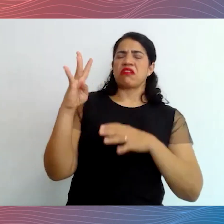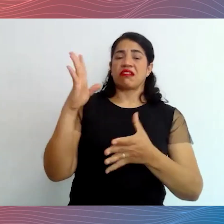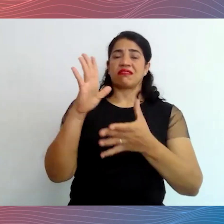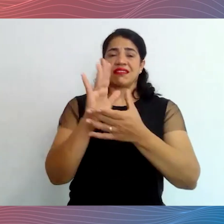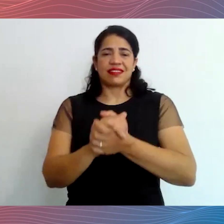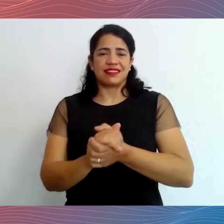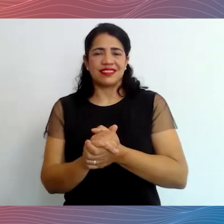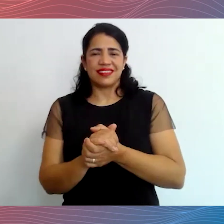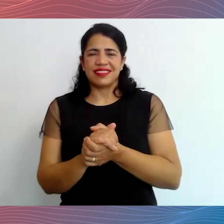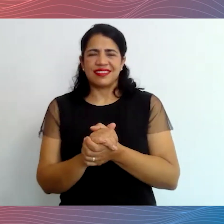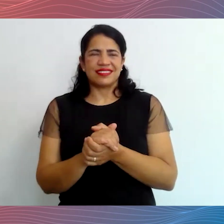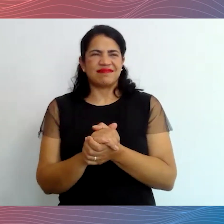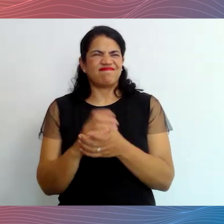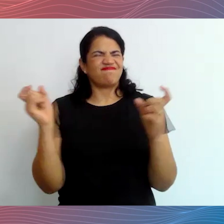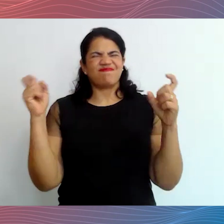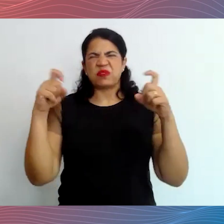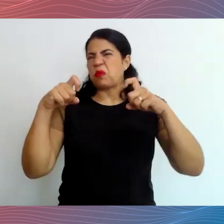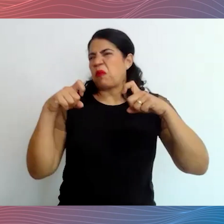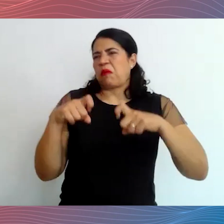casais para